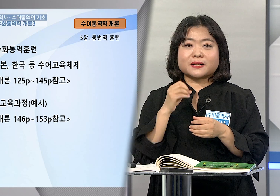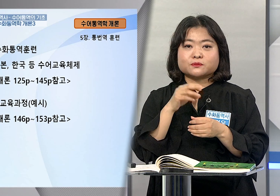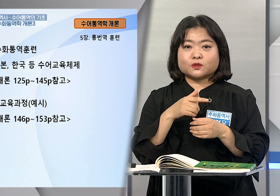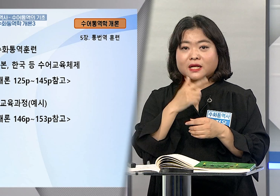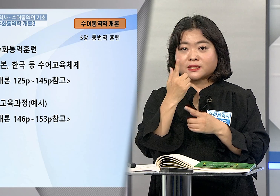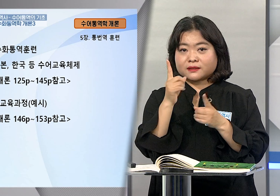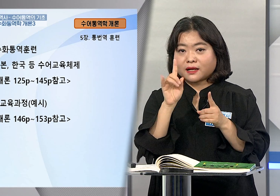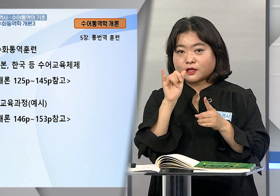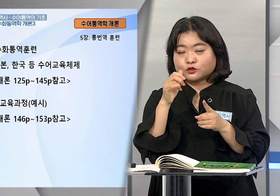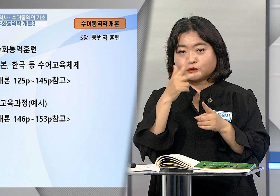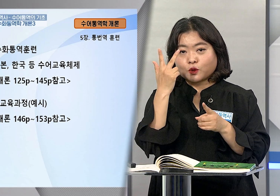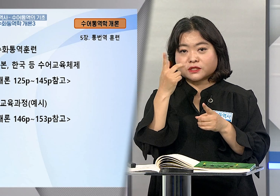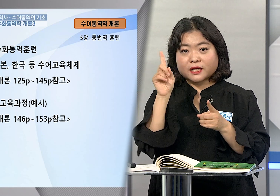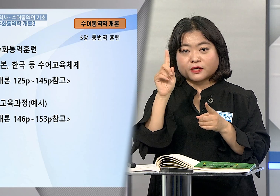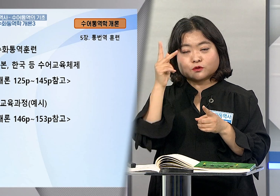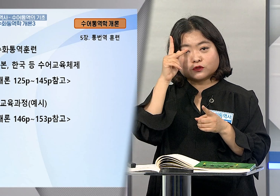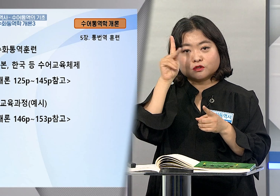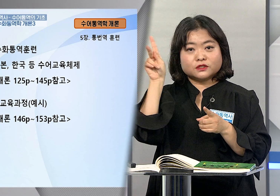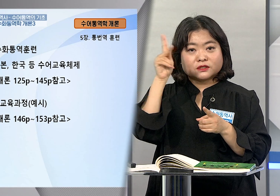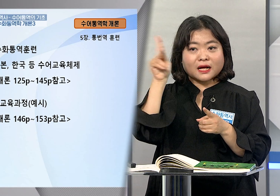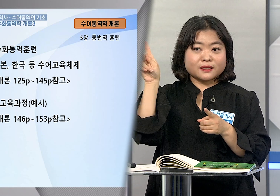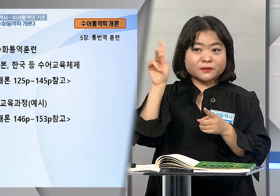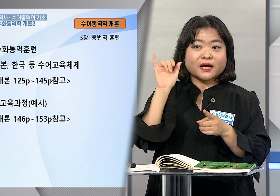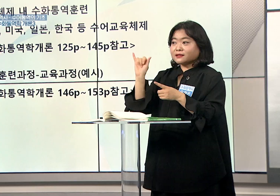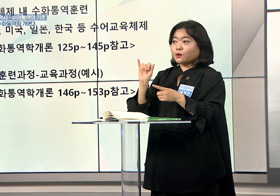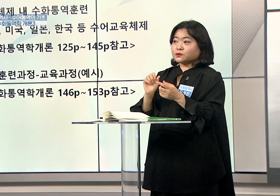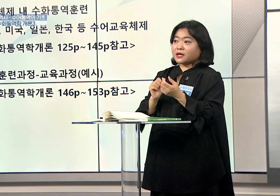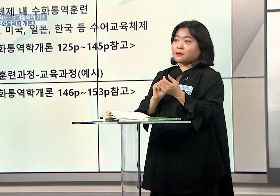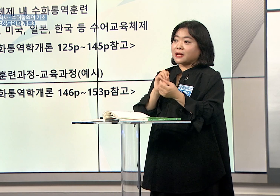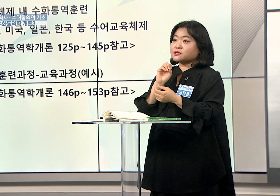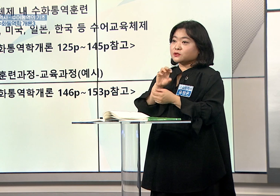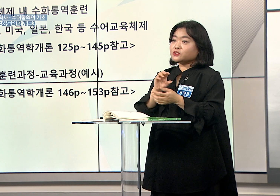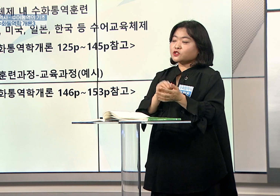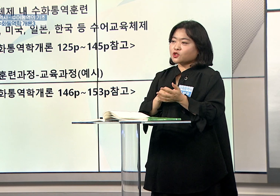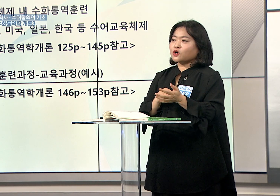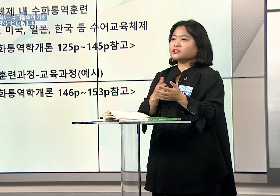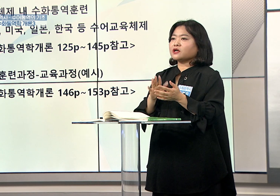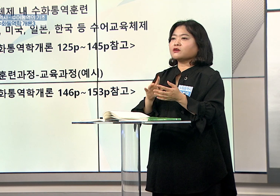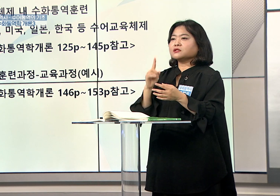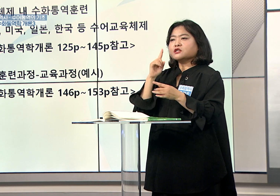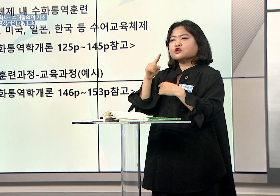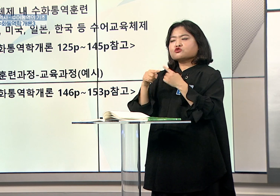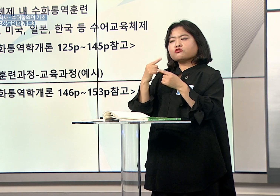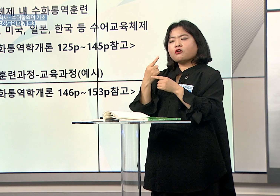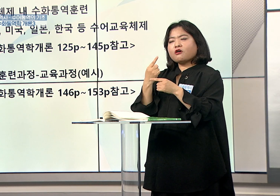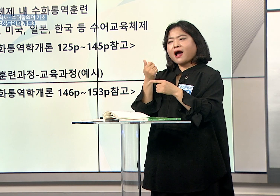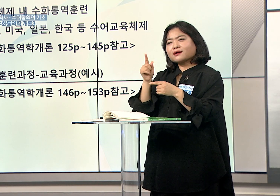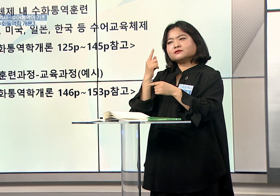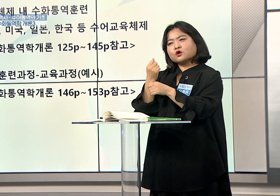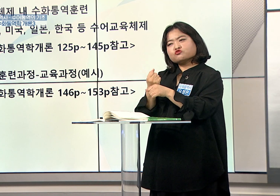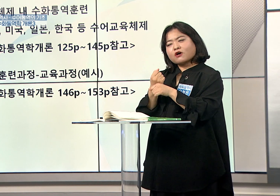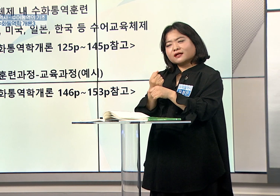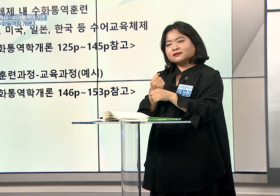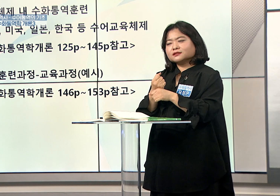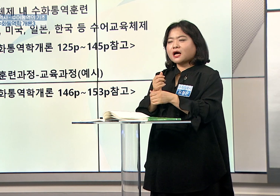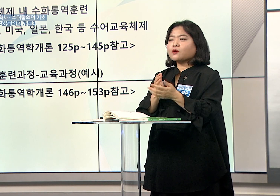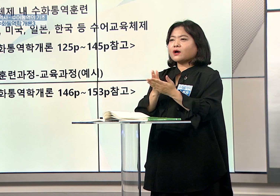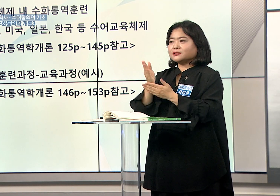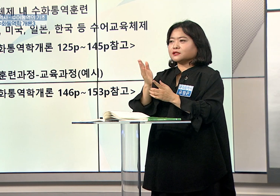말씀드린 나사렛대가 있고 복지대가 있고 강남대가 있다고 제가 말씀을 드렸죠. 근데 거기는 수어학을 연구하는